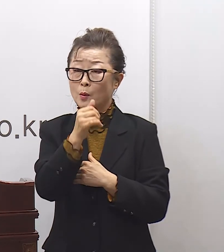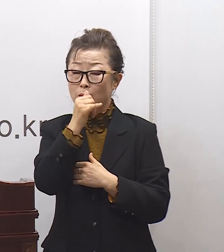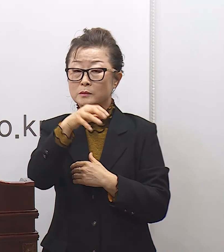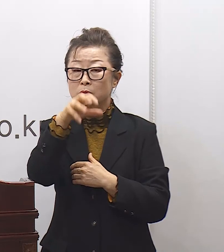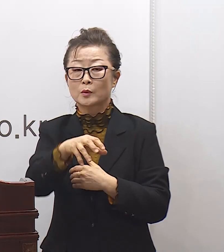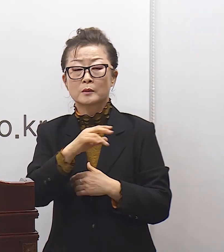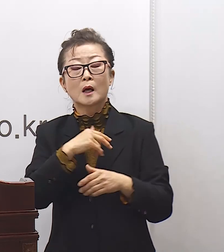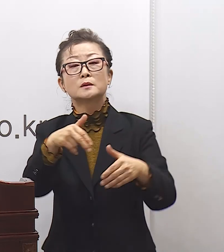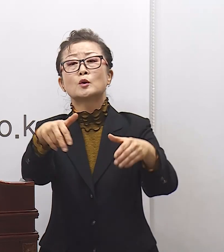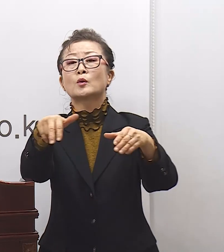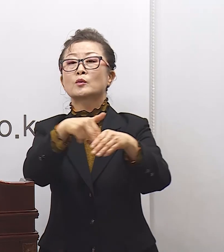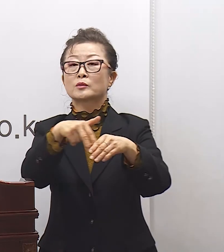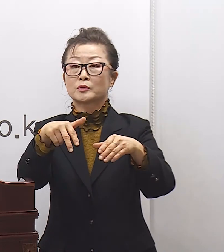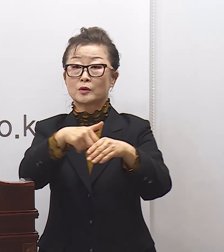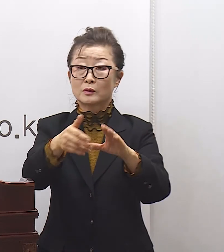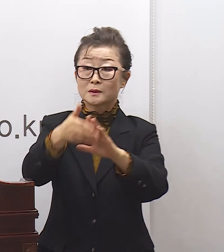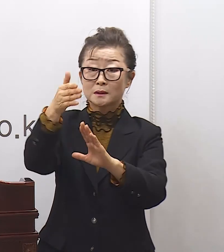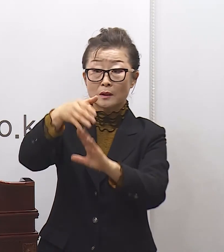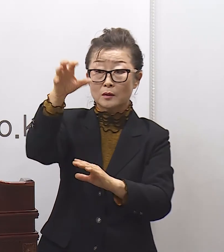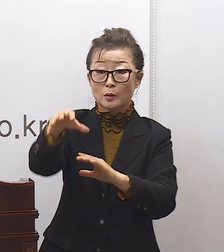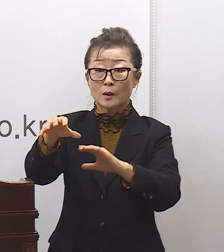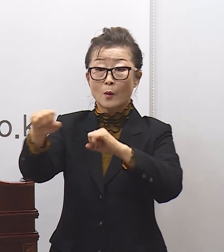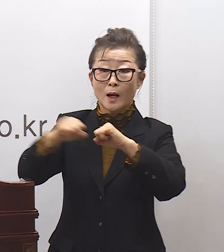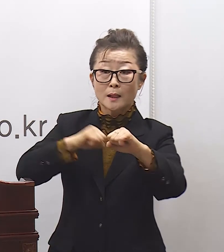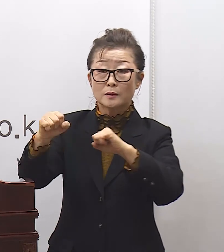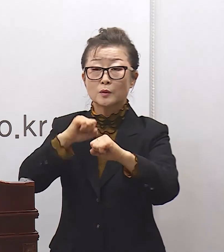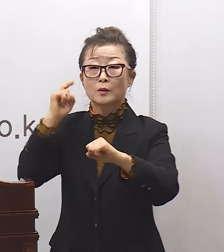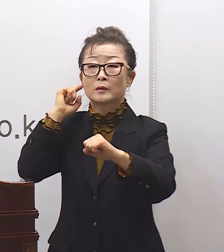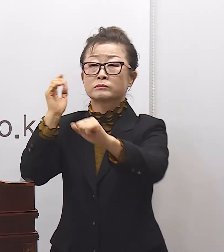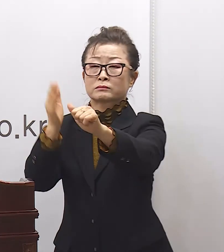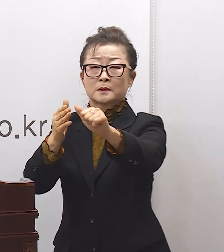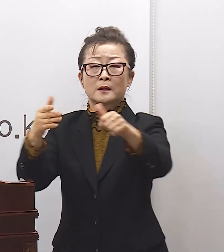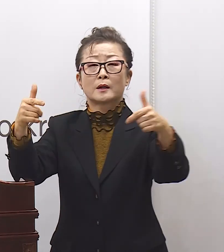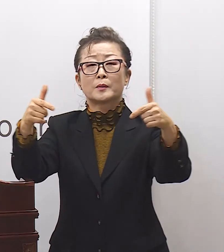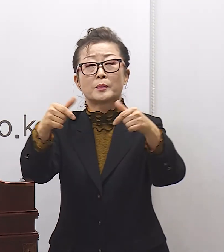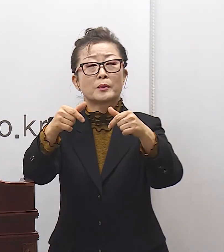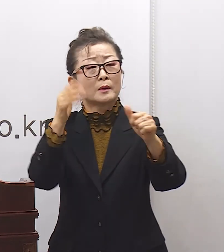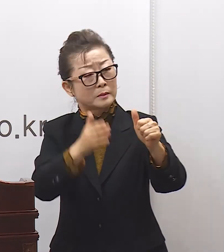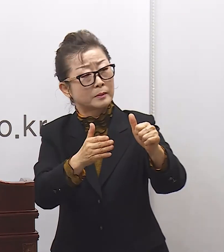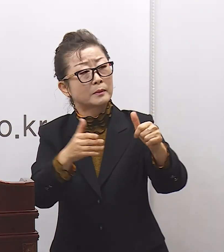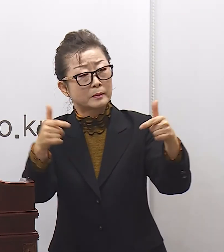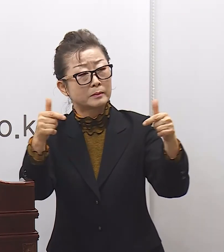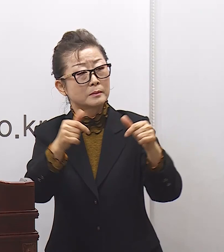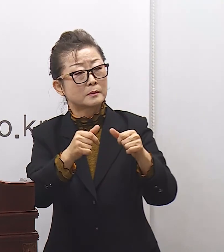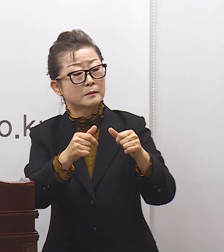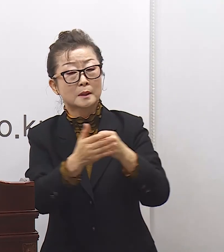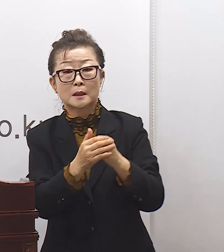종교시설과 관련된 활동을 자제해 주시기를 바랍니다.